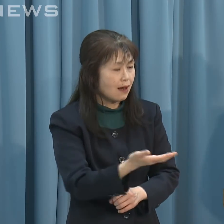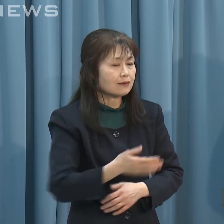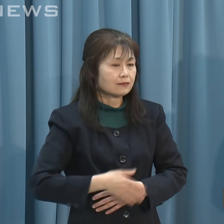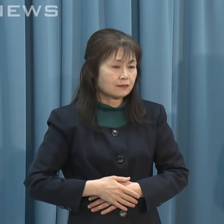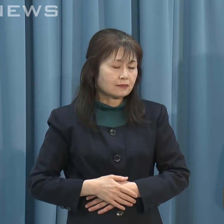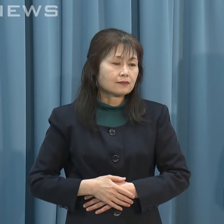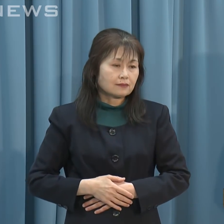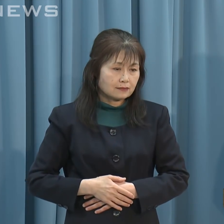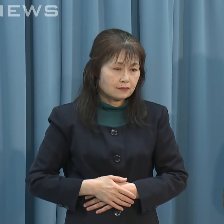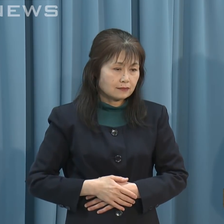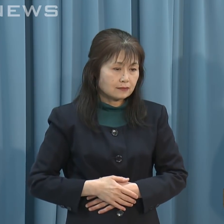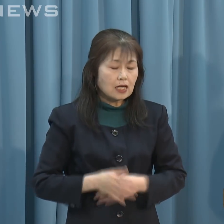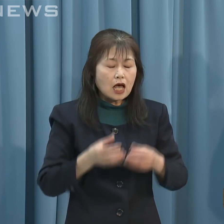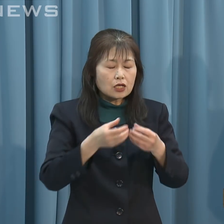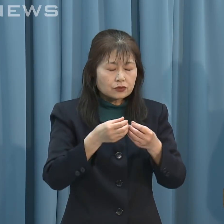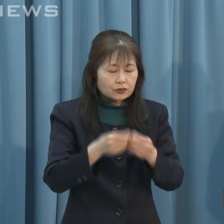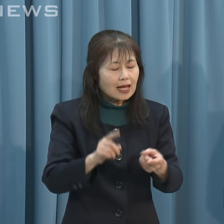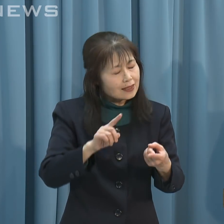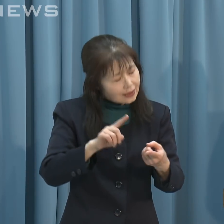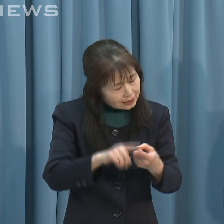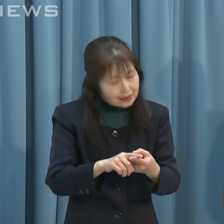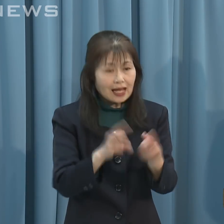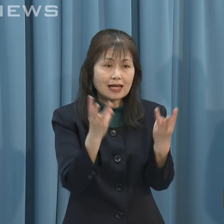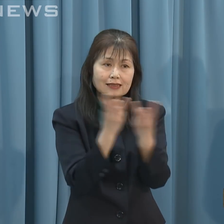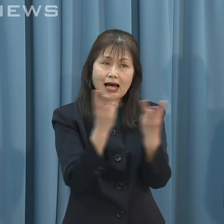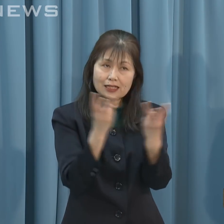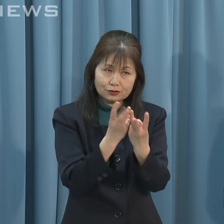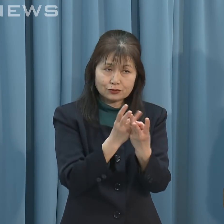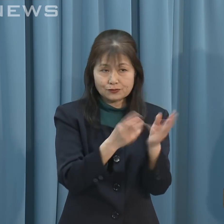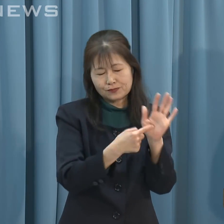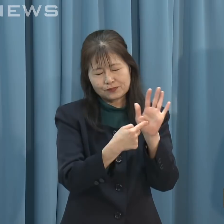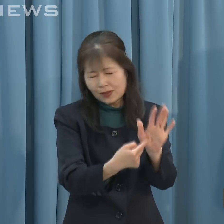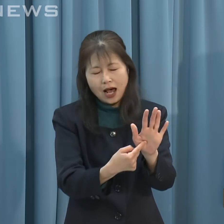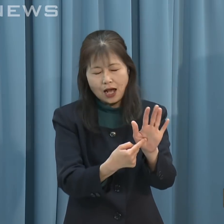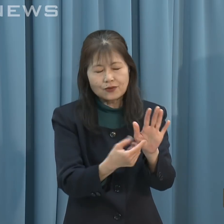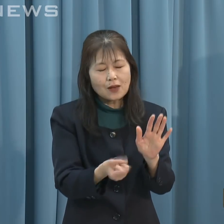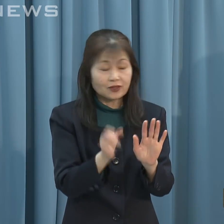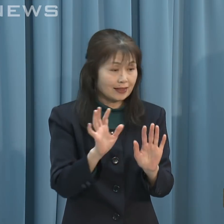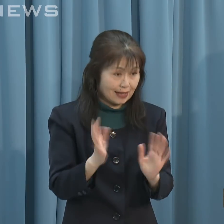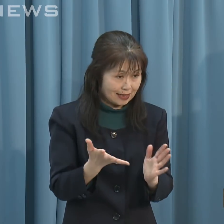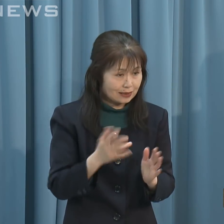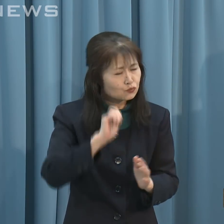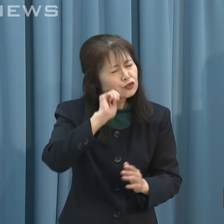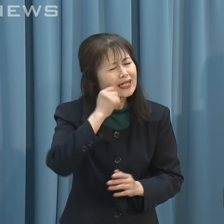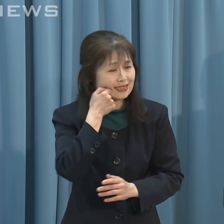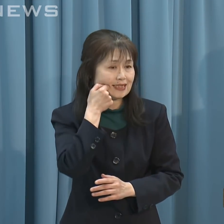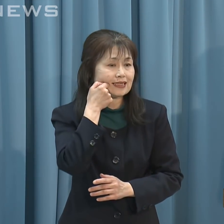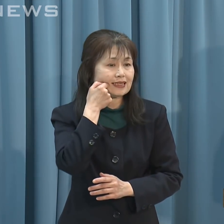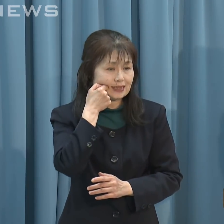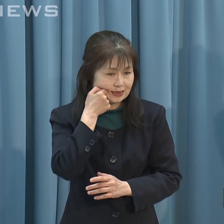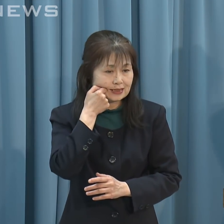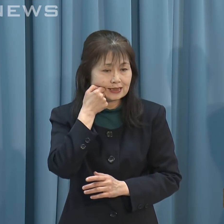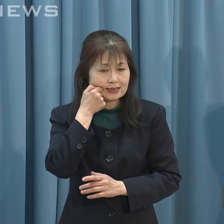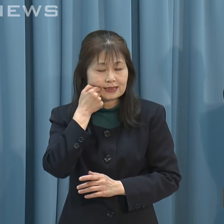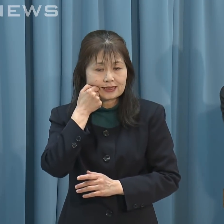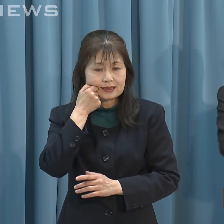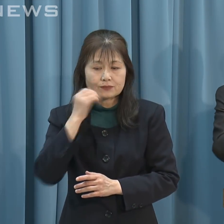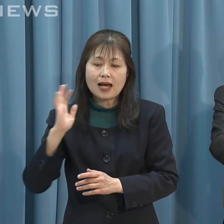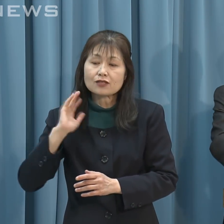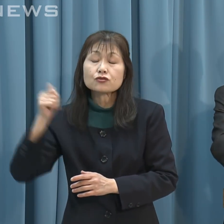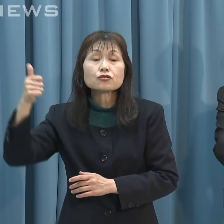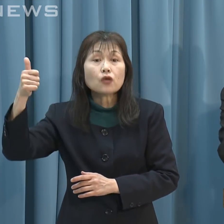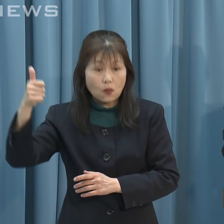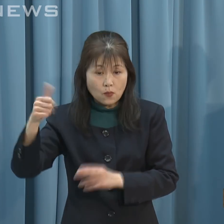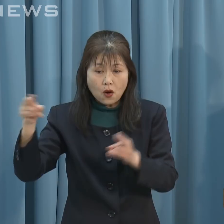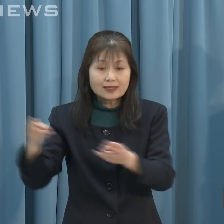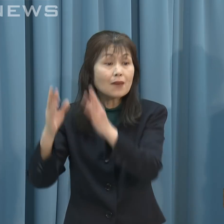具体的な目標、数値的なやつは難しい、持っておりませんけれども、総理も専門家のご意見として尾身先